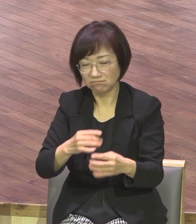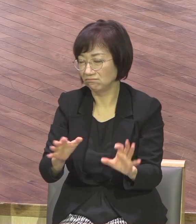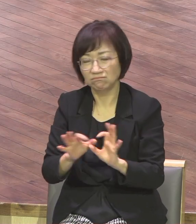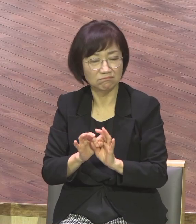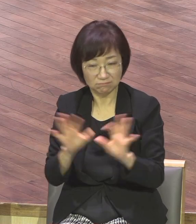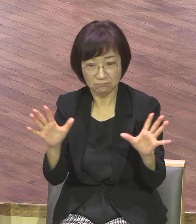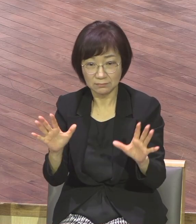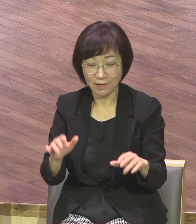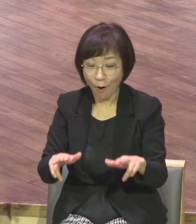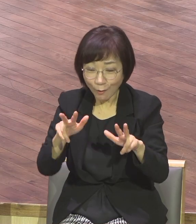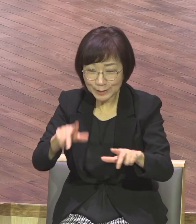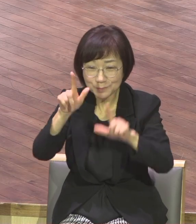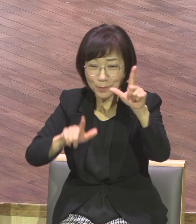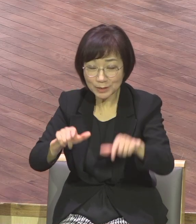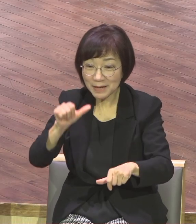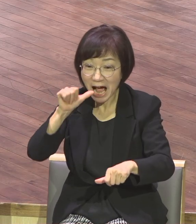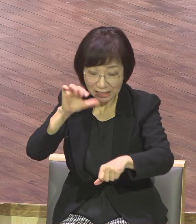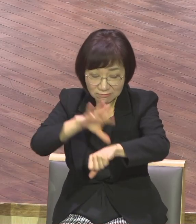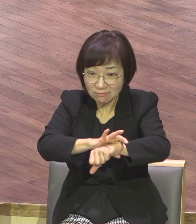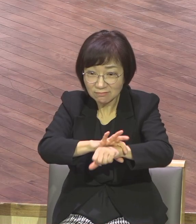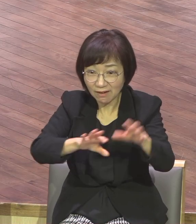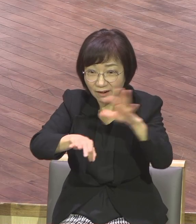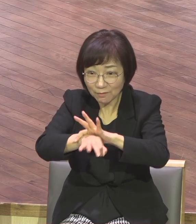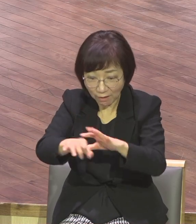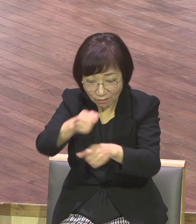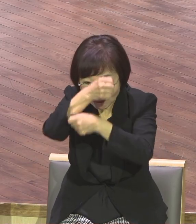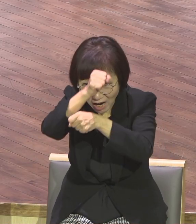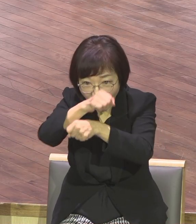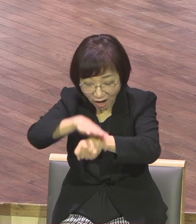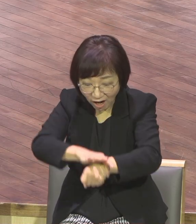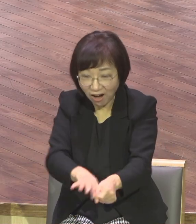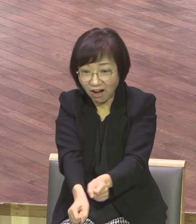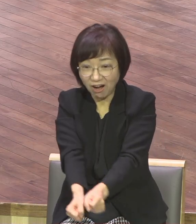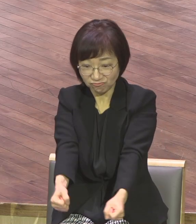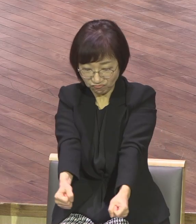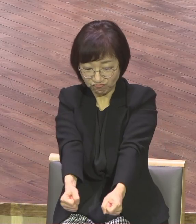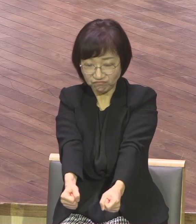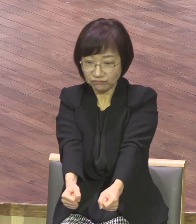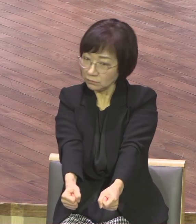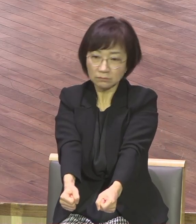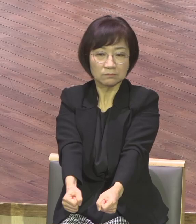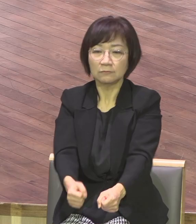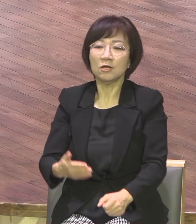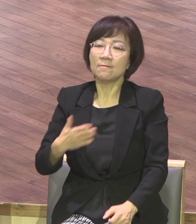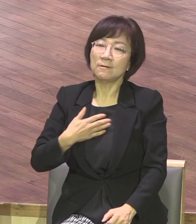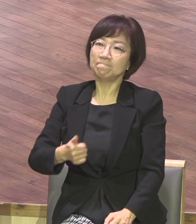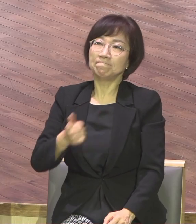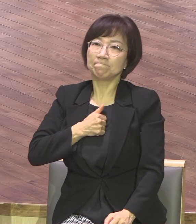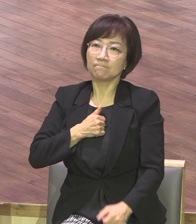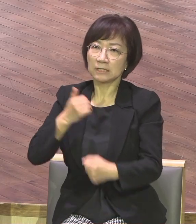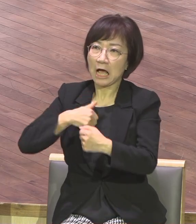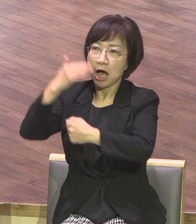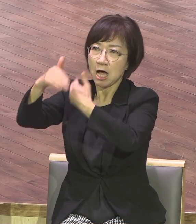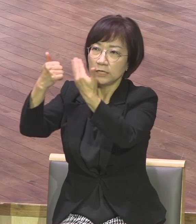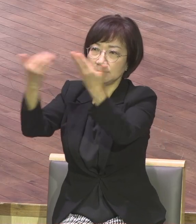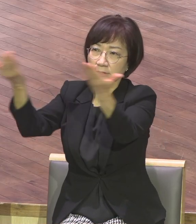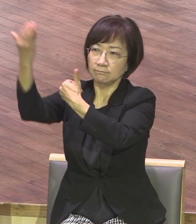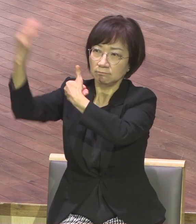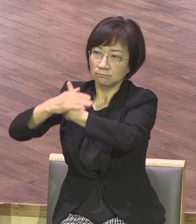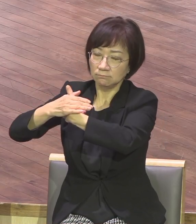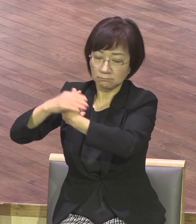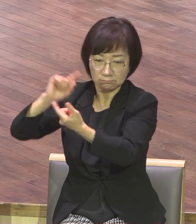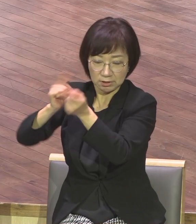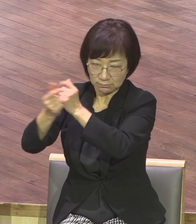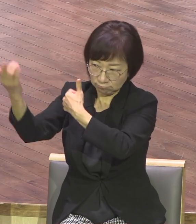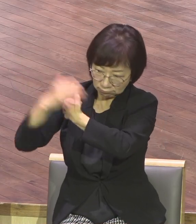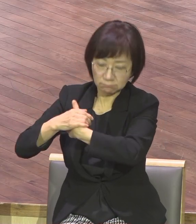서구랑 차고 있는 주제에, 죄수인 주제에, 그것도 중범자의 죄수인 주제에 사신이 됐다. 여러분, 모든